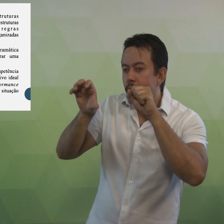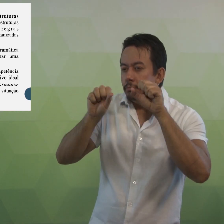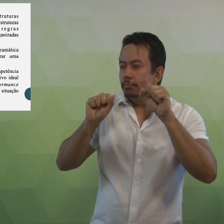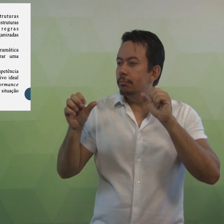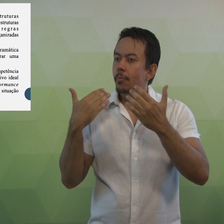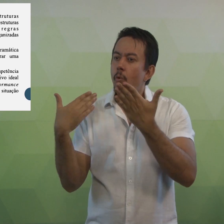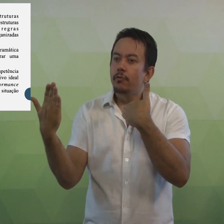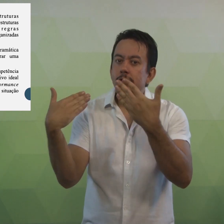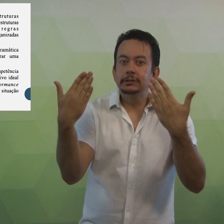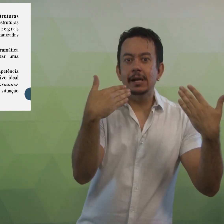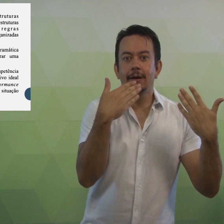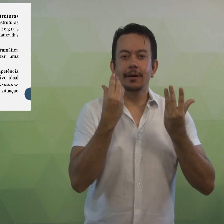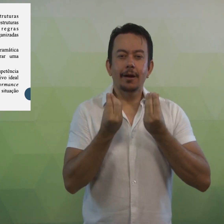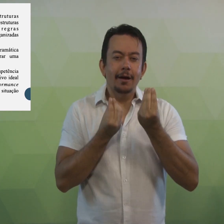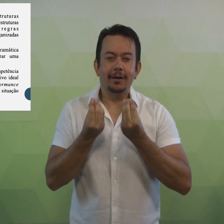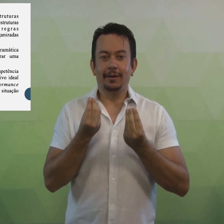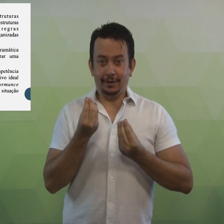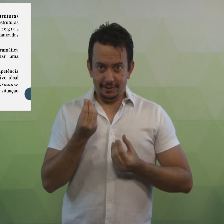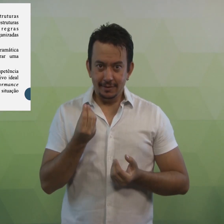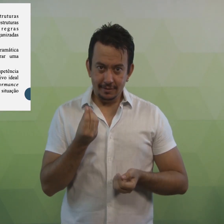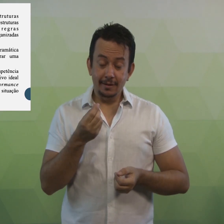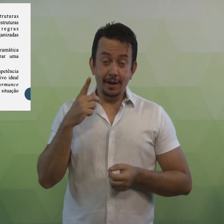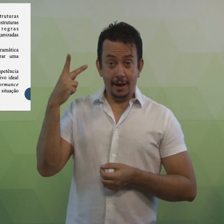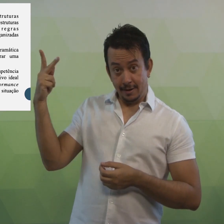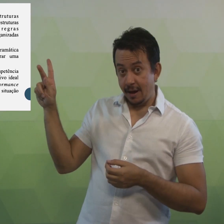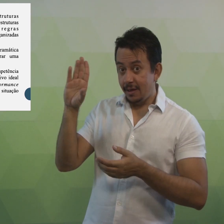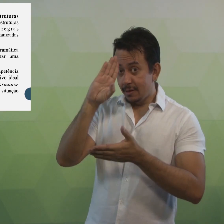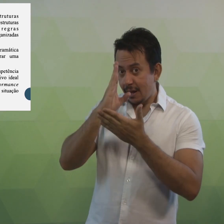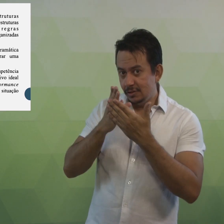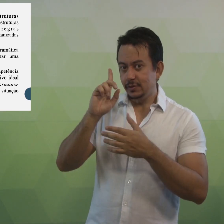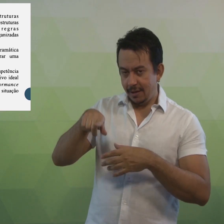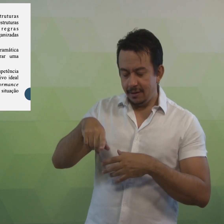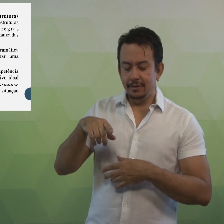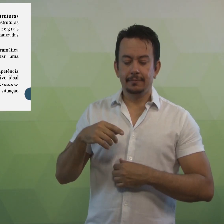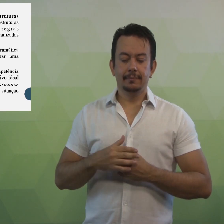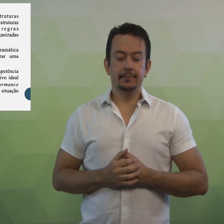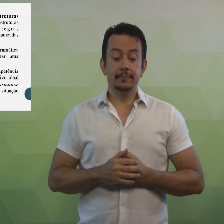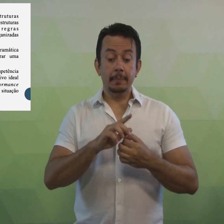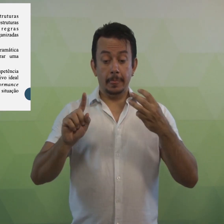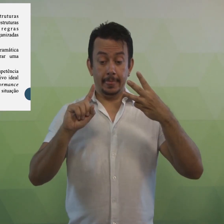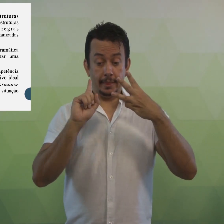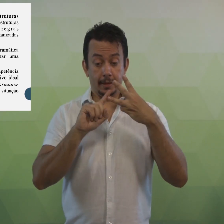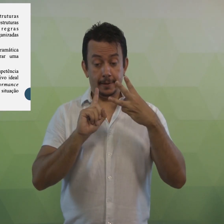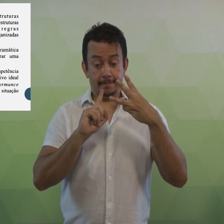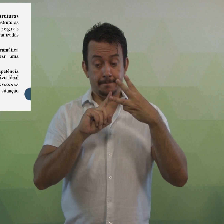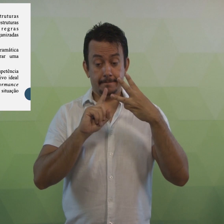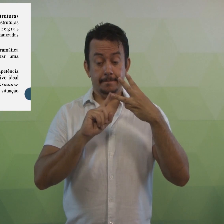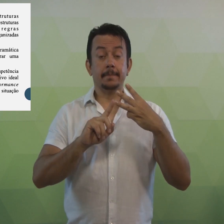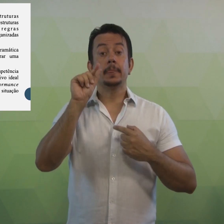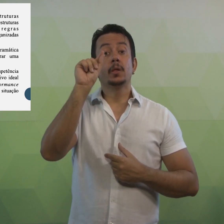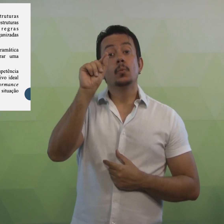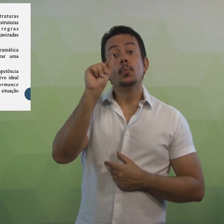assim, a criança quando ela nasce, ela já começa a receber essa carga de informações de